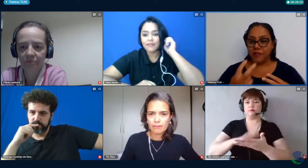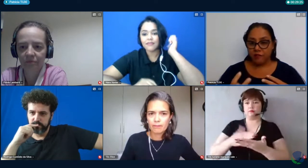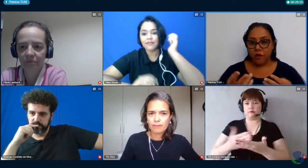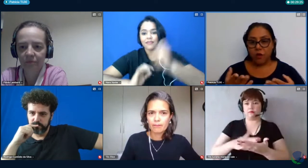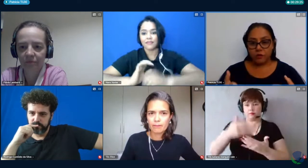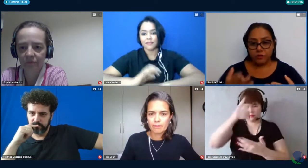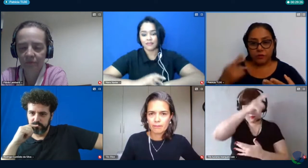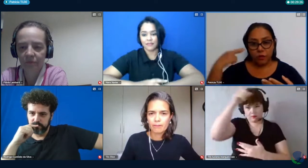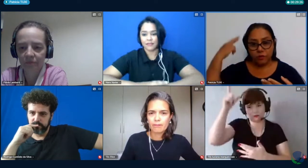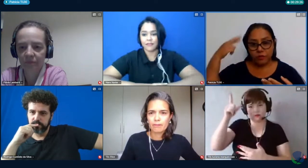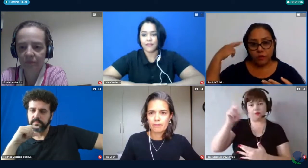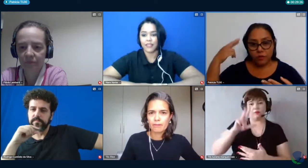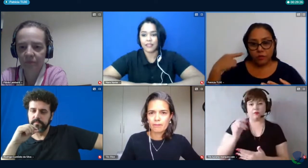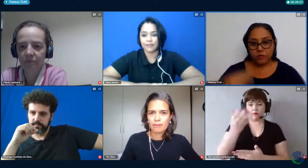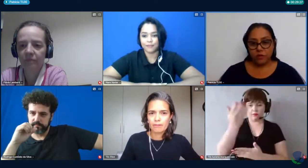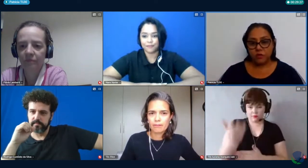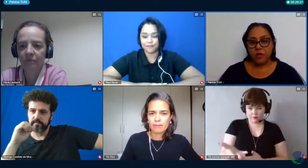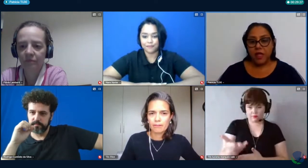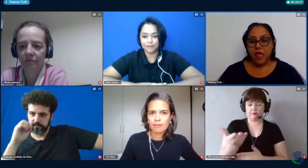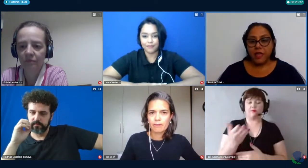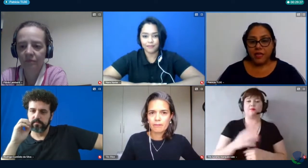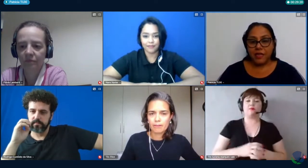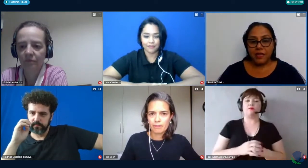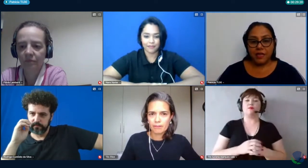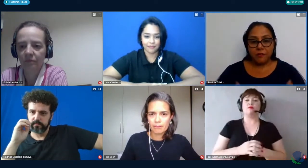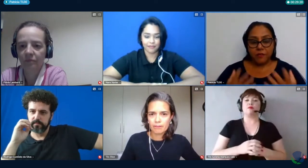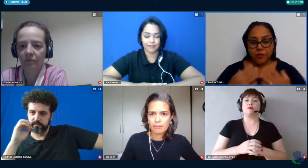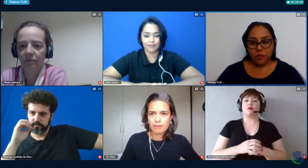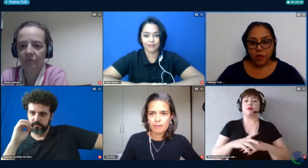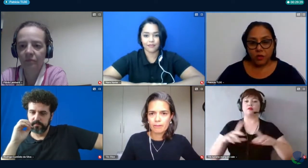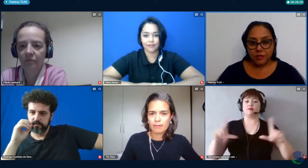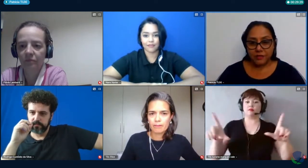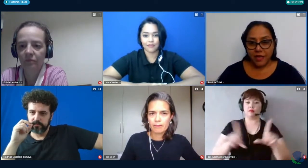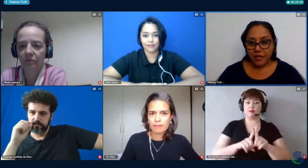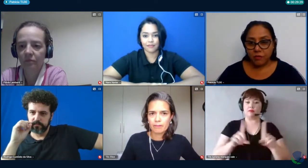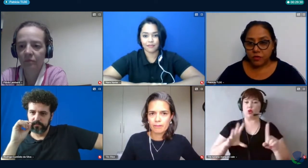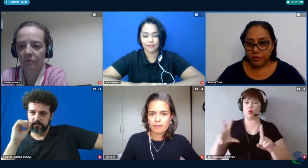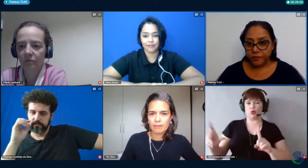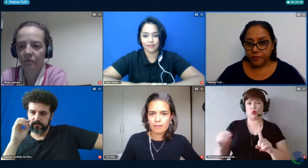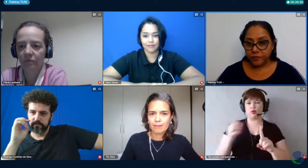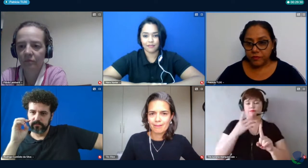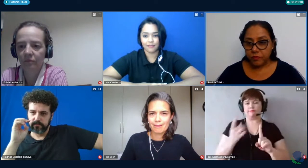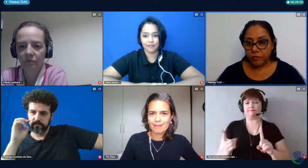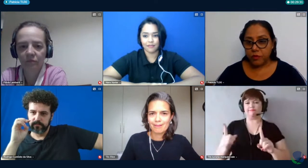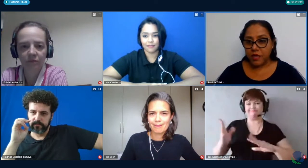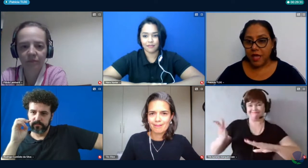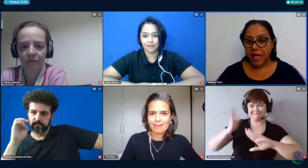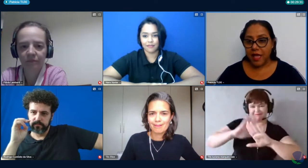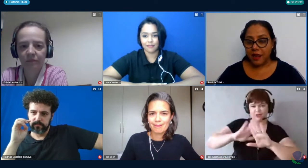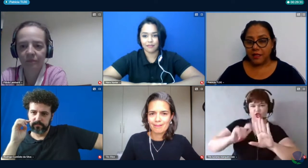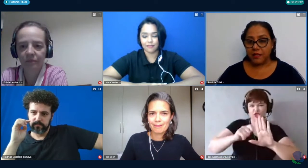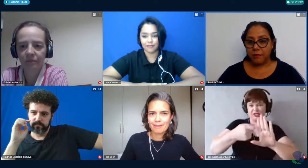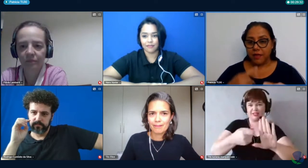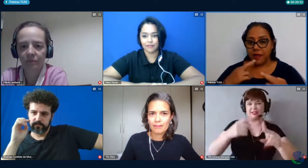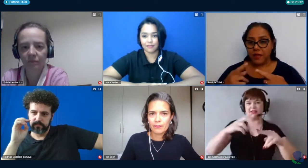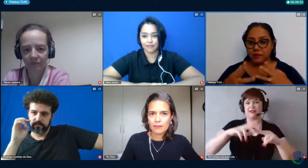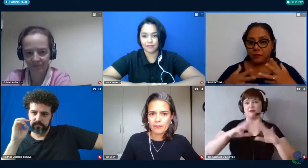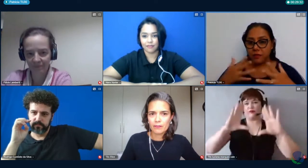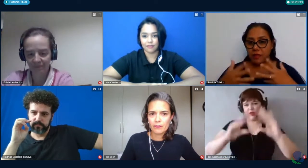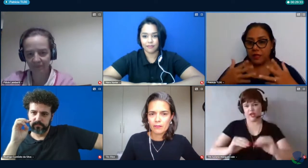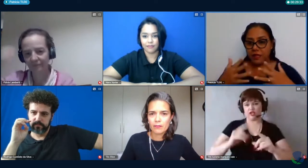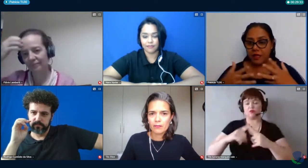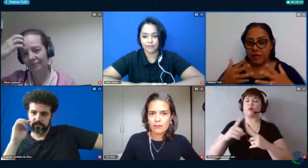Marques, que vai dar voz para o senhor, professor Custódio. E nós saímos, porque a Ellen também